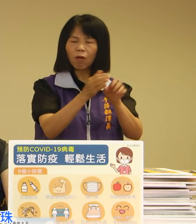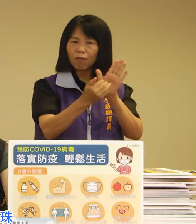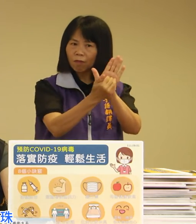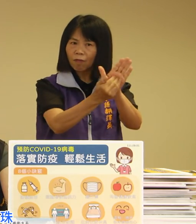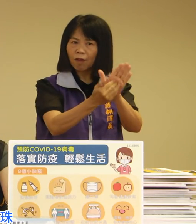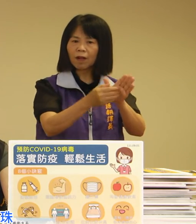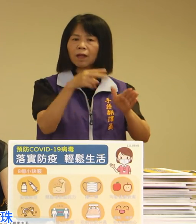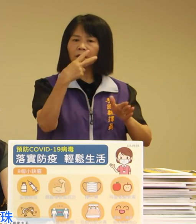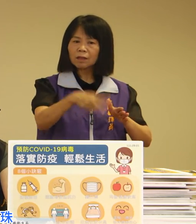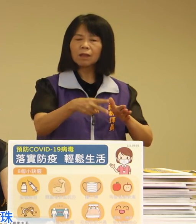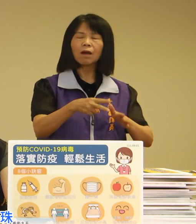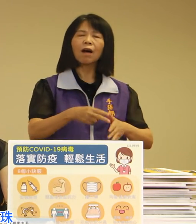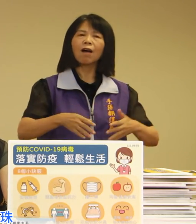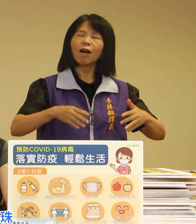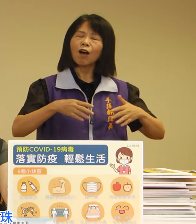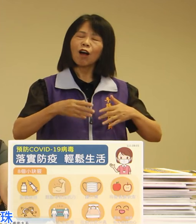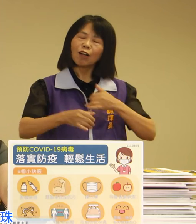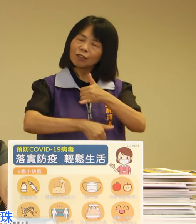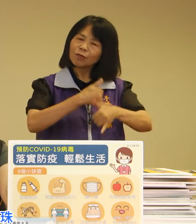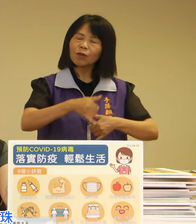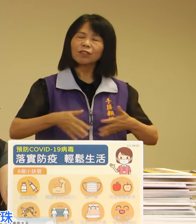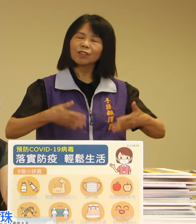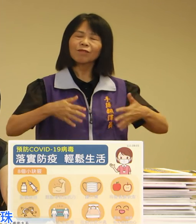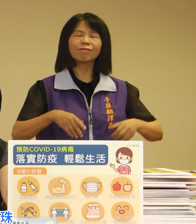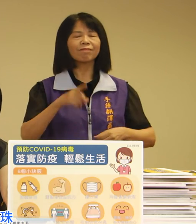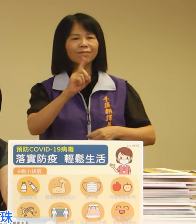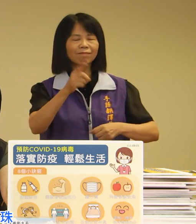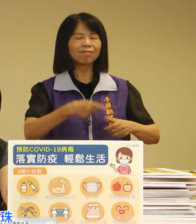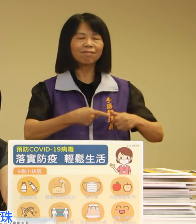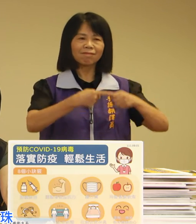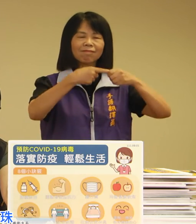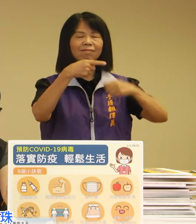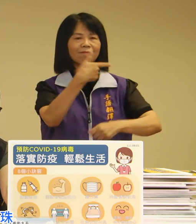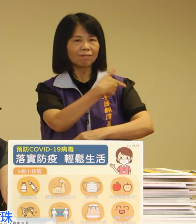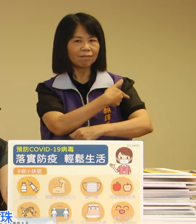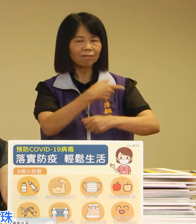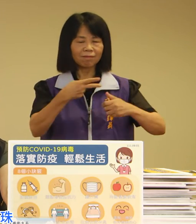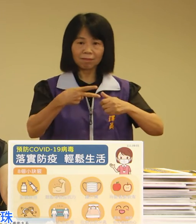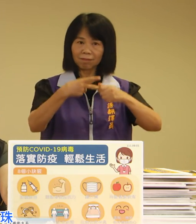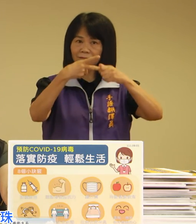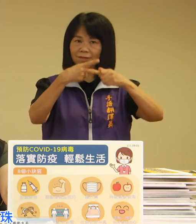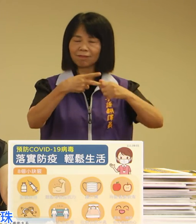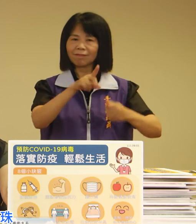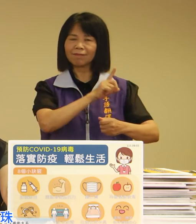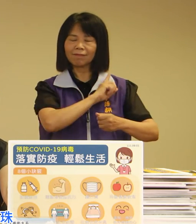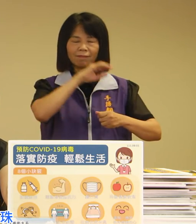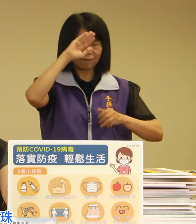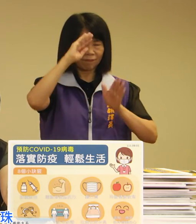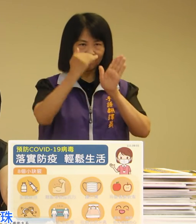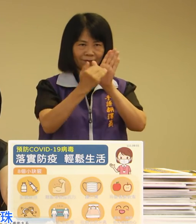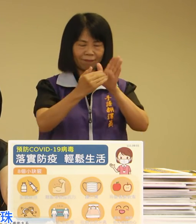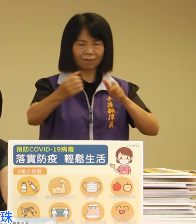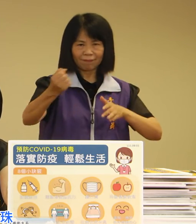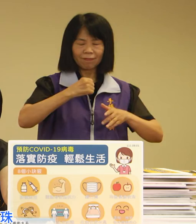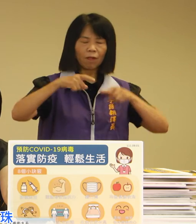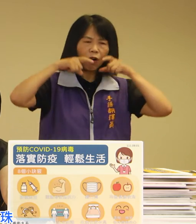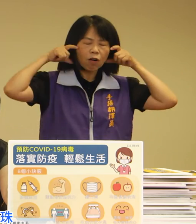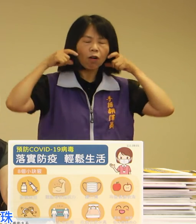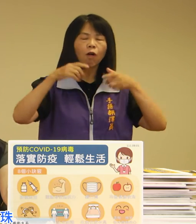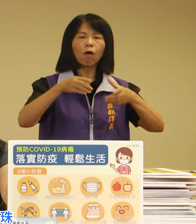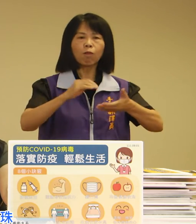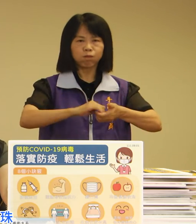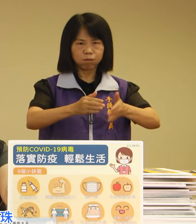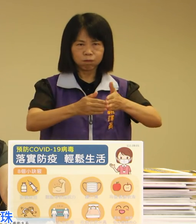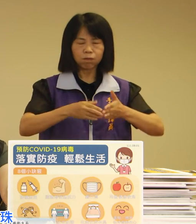防疫轻松生活哈。第一个打预防针，第二个就是这个增加自己的免疫力，戴口罩是一定的哈。